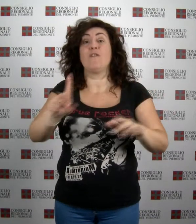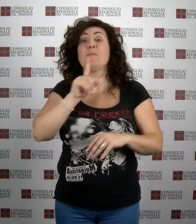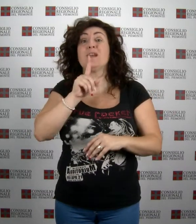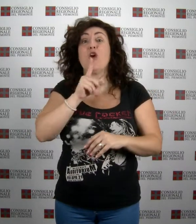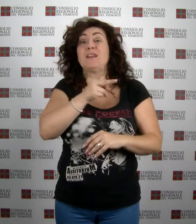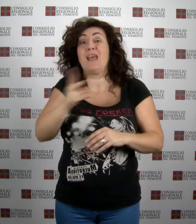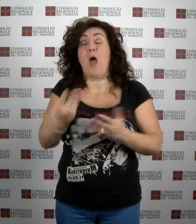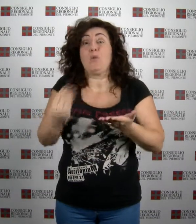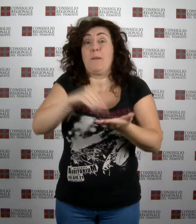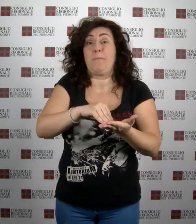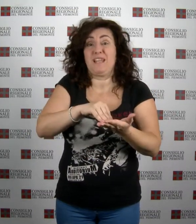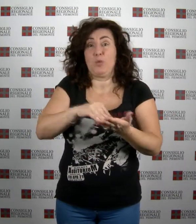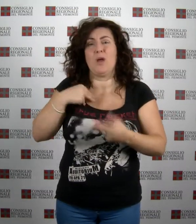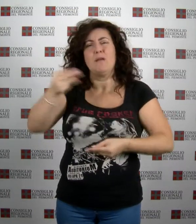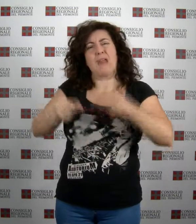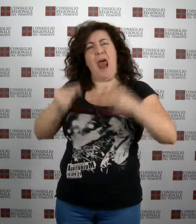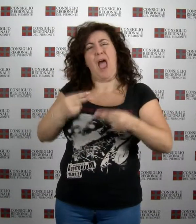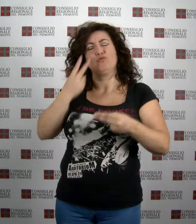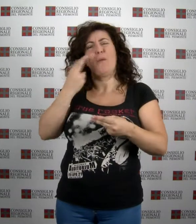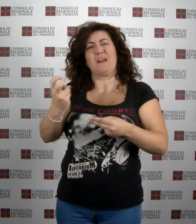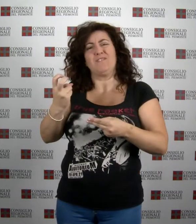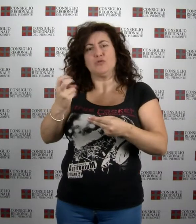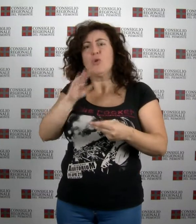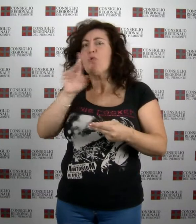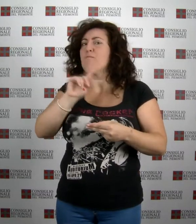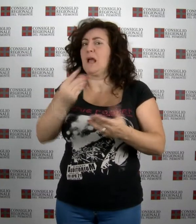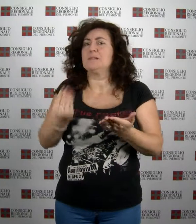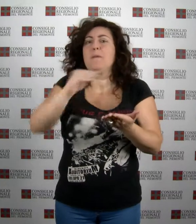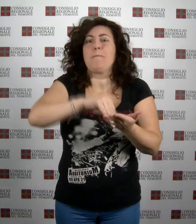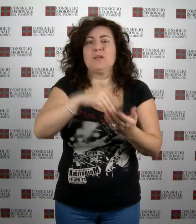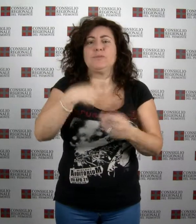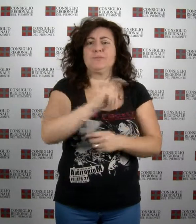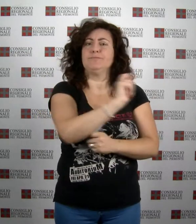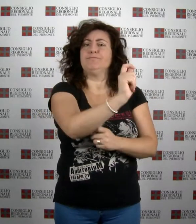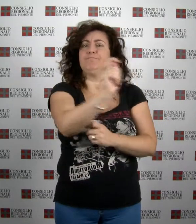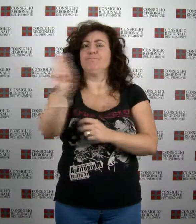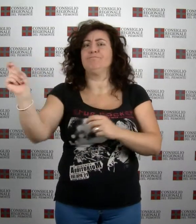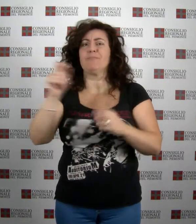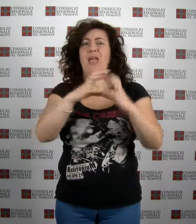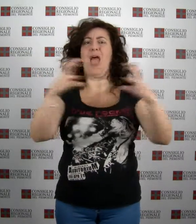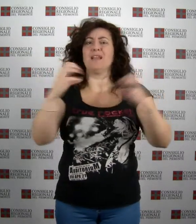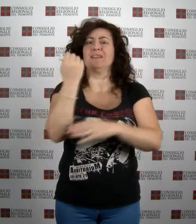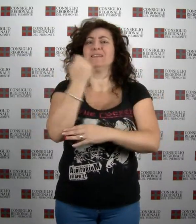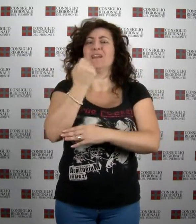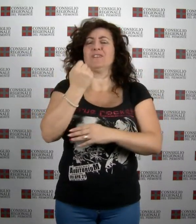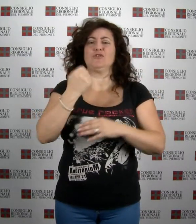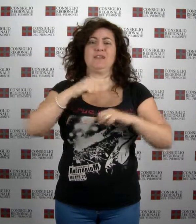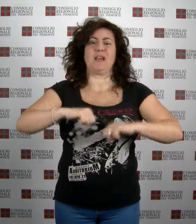di quanto iscritto nel bilancio di previsione per il pagamento dei debiti degli enti del Servizio Sanitario Nazionale.